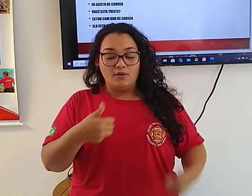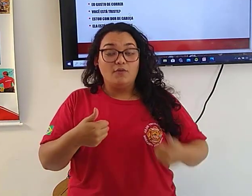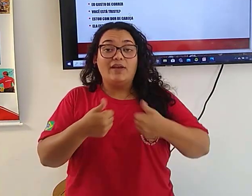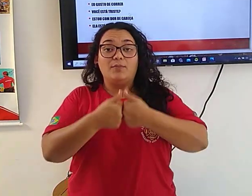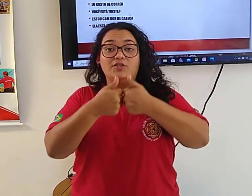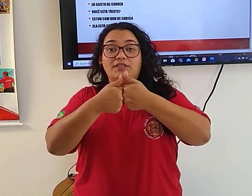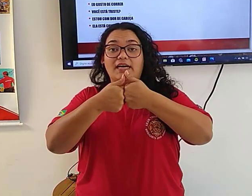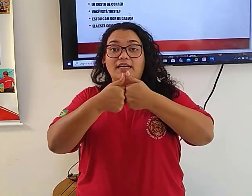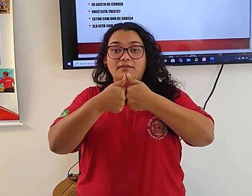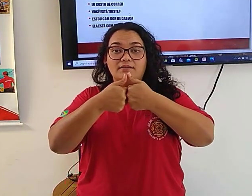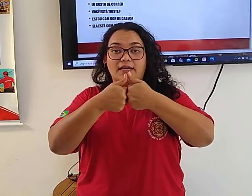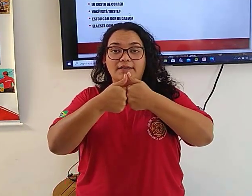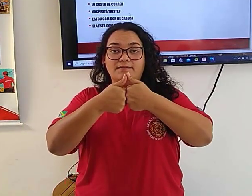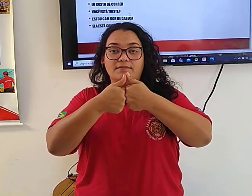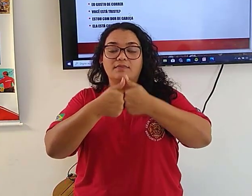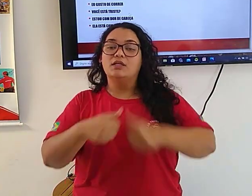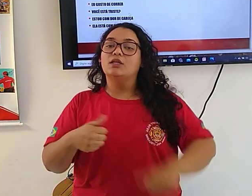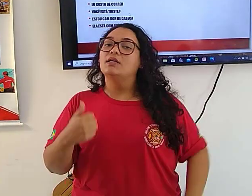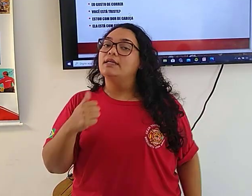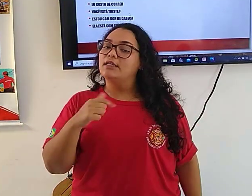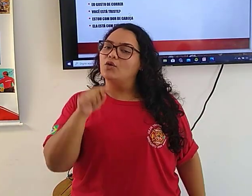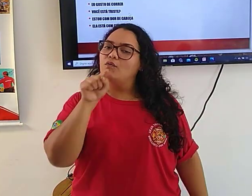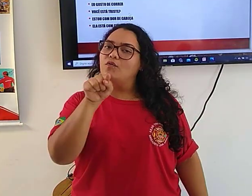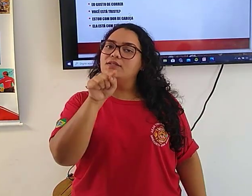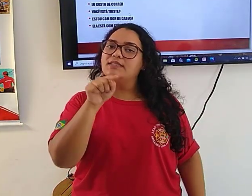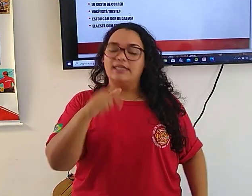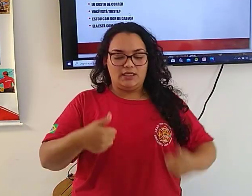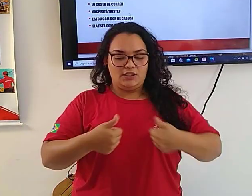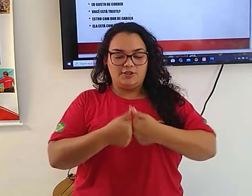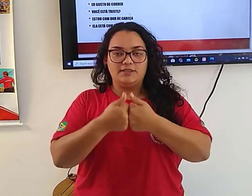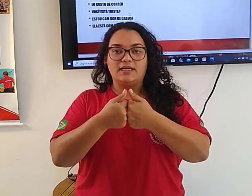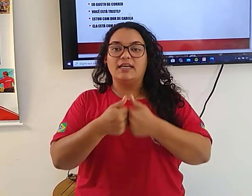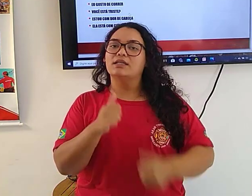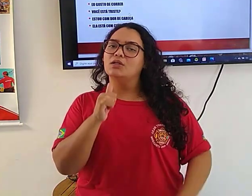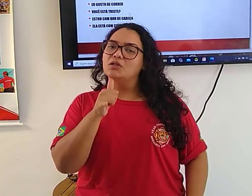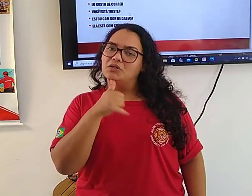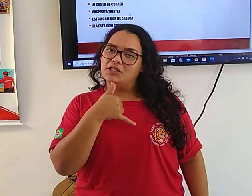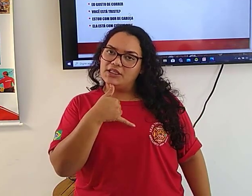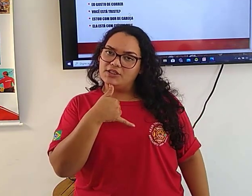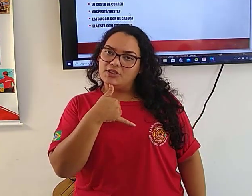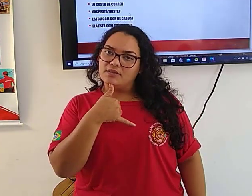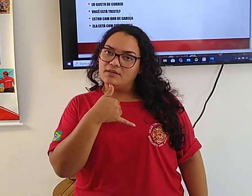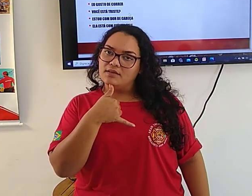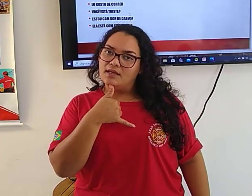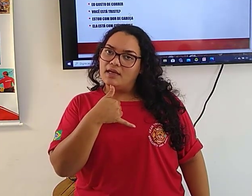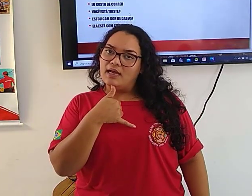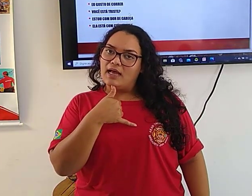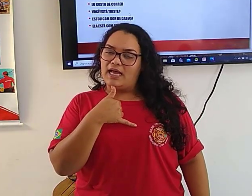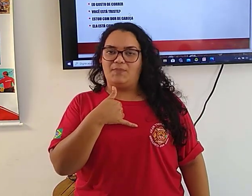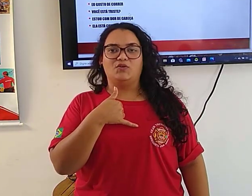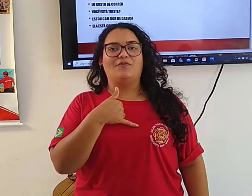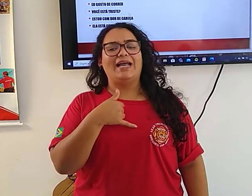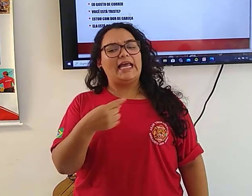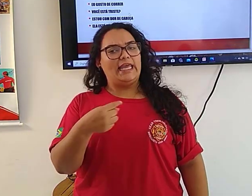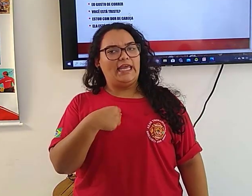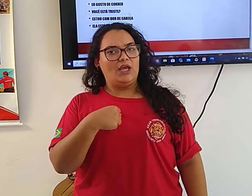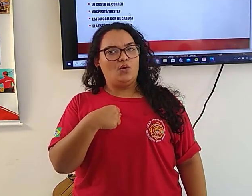verbo está, tá? Então, você está triste? Aí a pessoa fala,